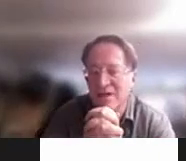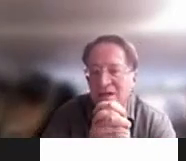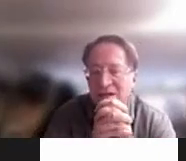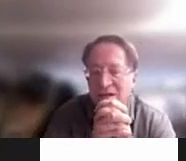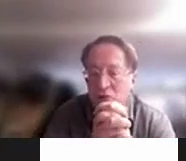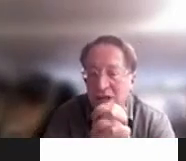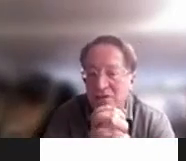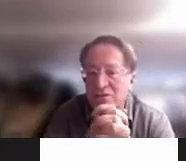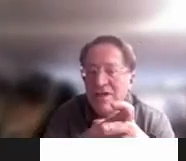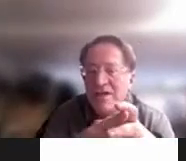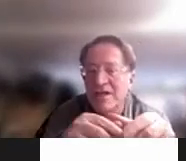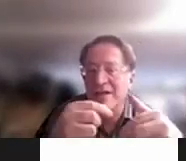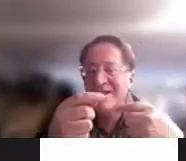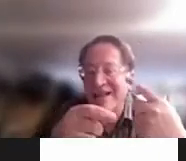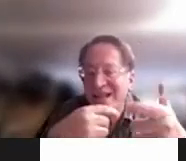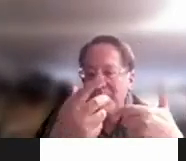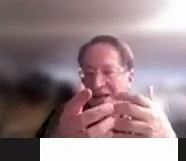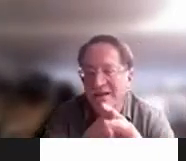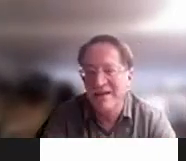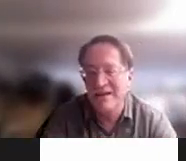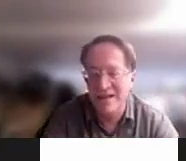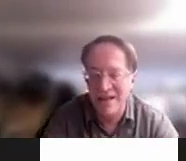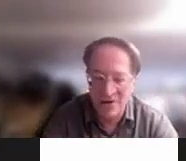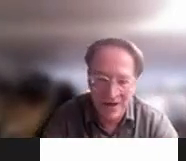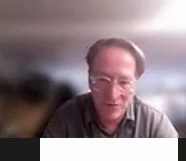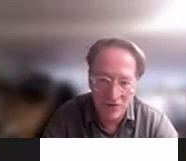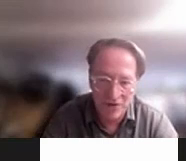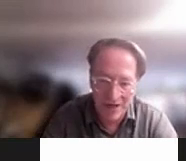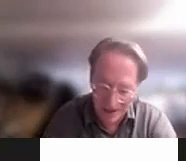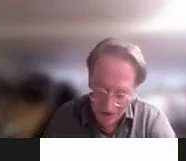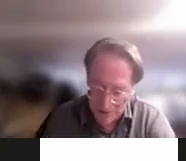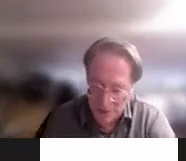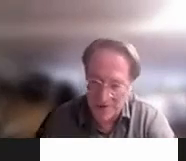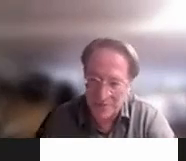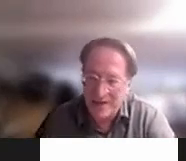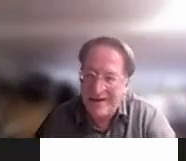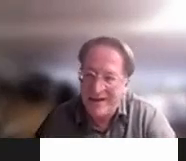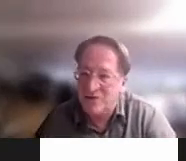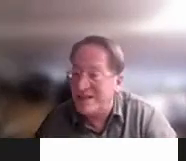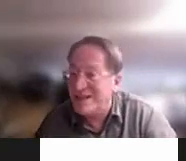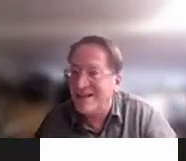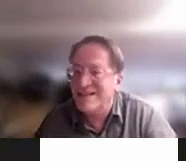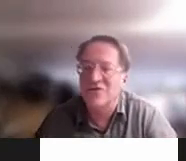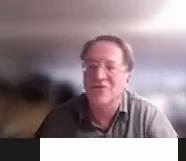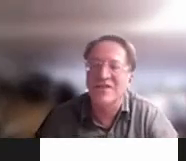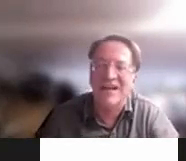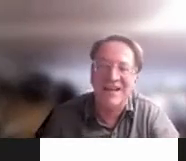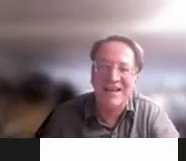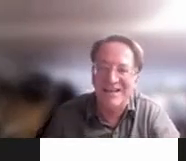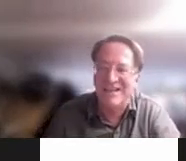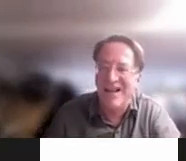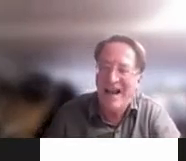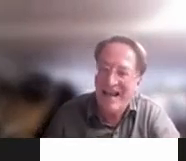estos proyectos y esta dinámica que se ha dado en el Museo de Arte Contemporáneo. No sé, Tatiana, si tú hasta